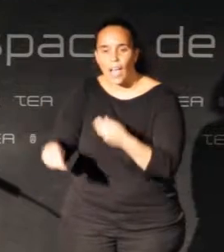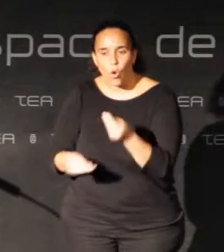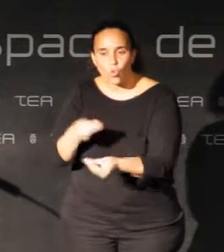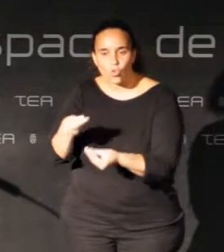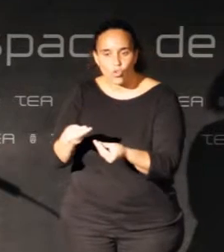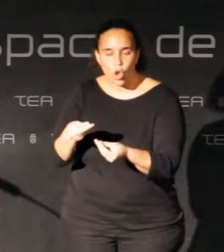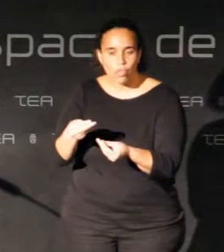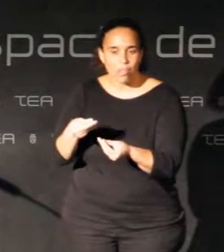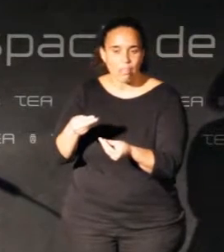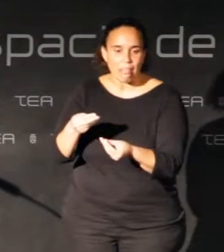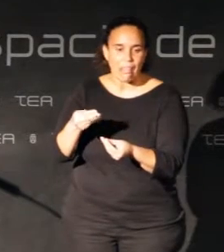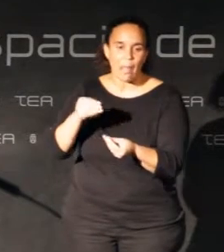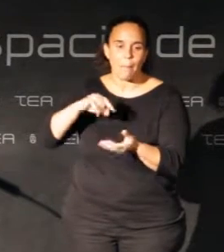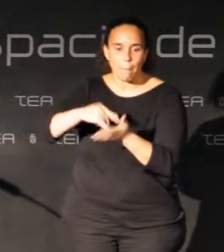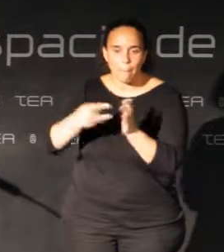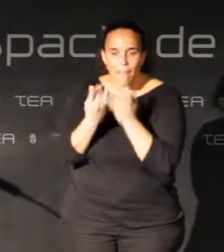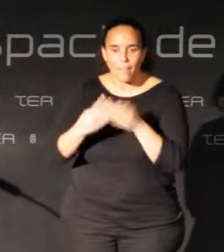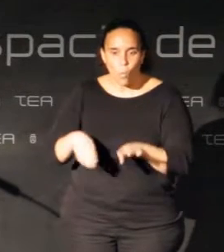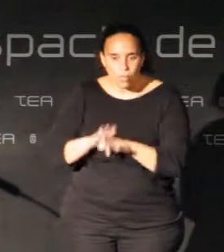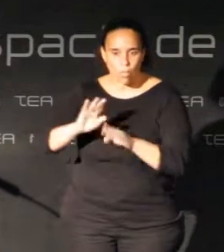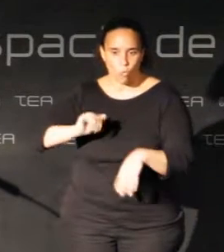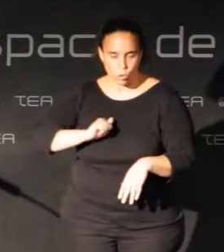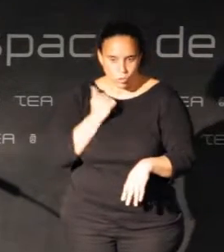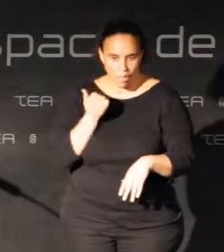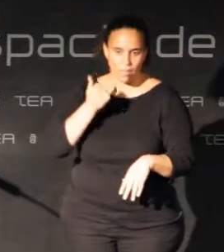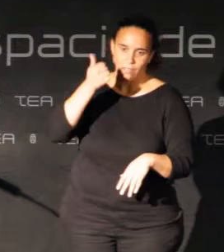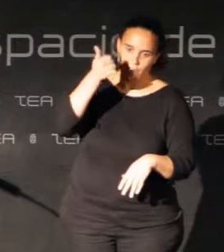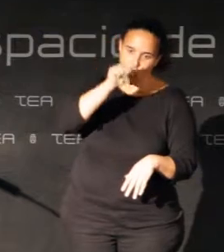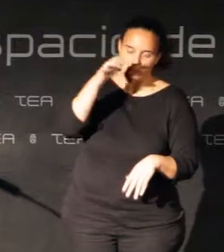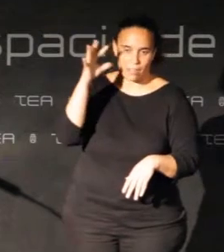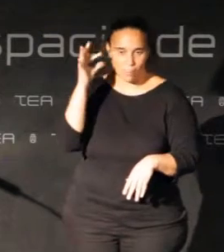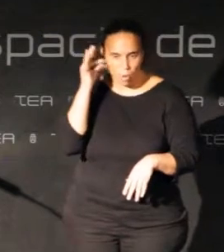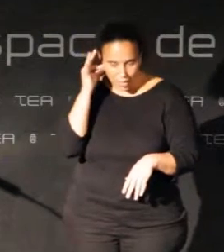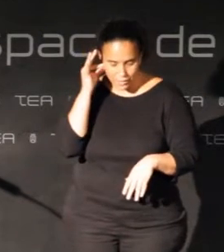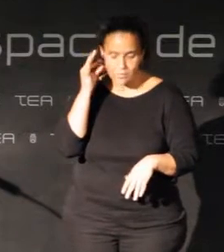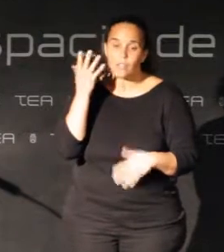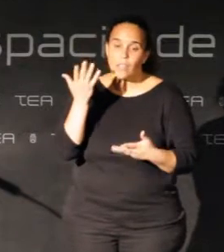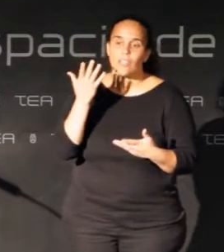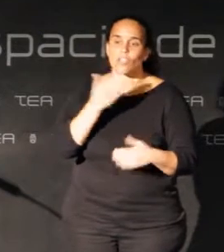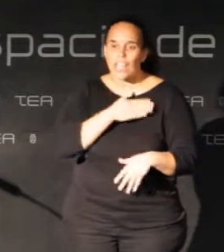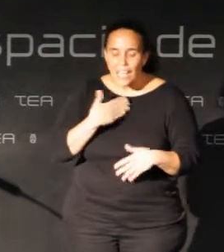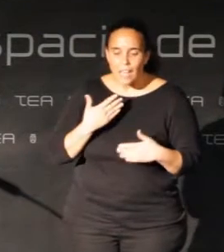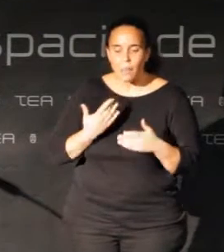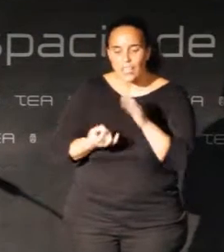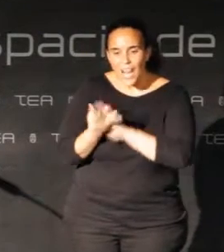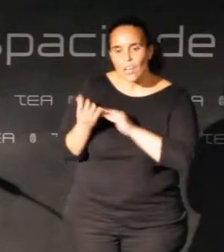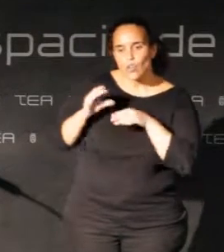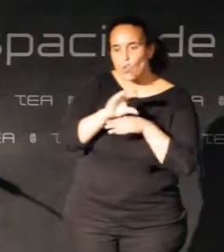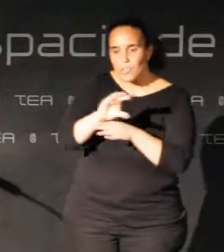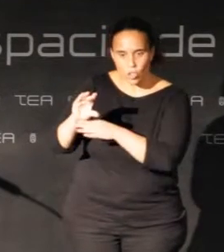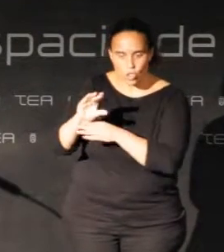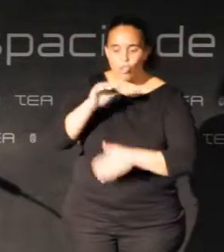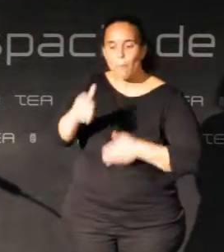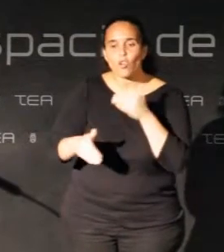ponemos aquí del PION, que es el Plan de Igualdad de Oportunidades entre Mujeres y Hombres, que ambas subvenciones, el procedimiento de concesión